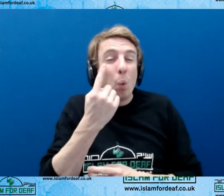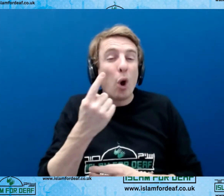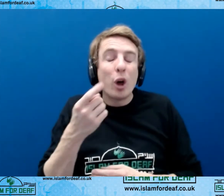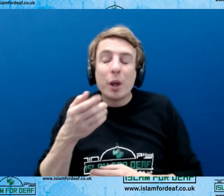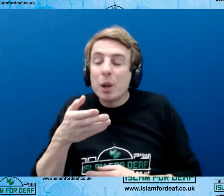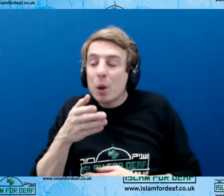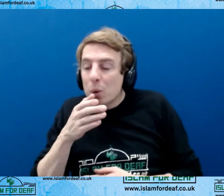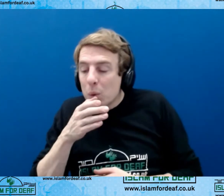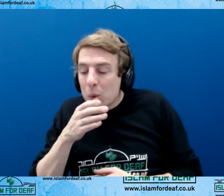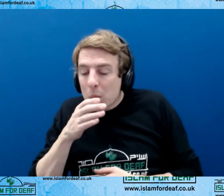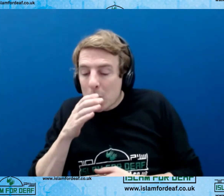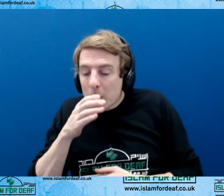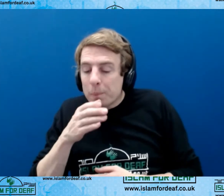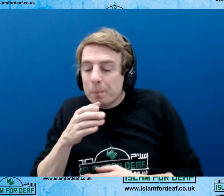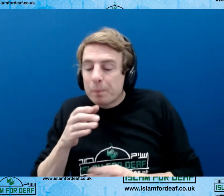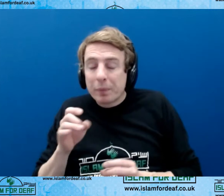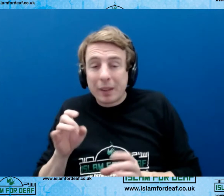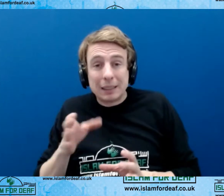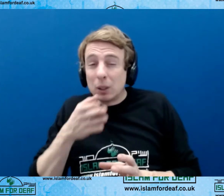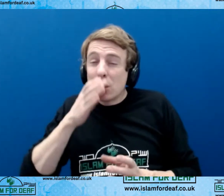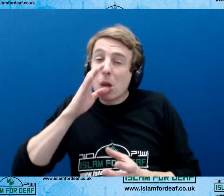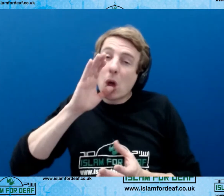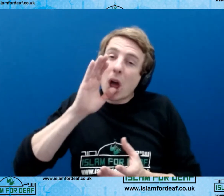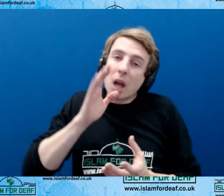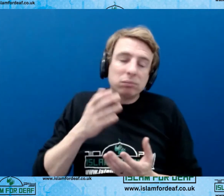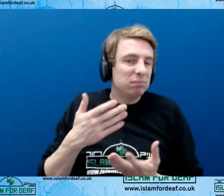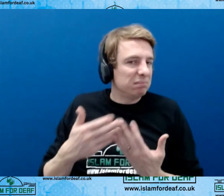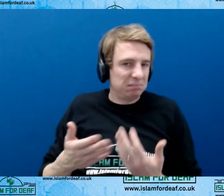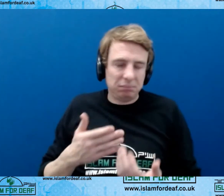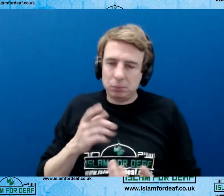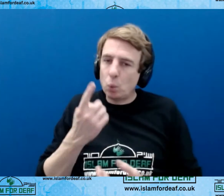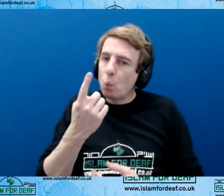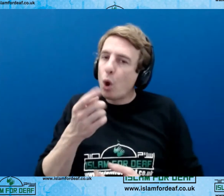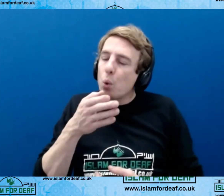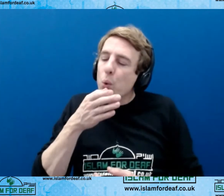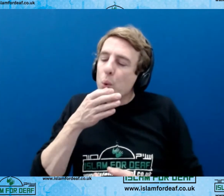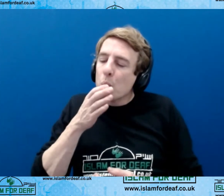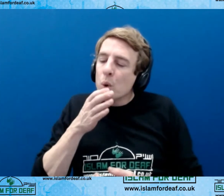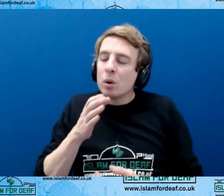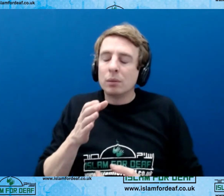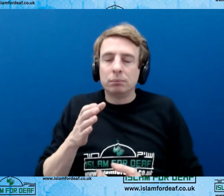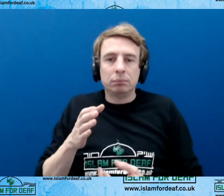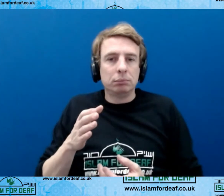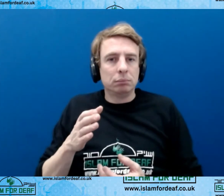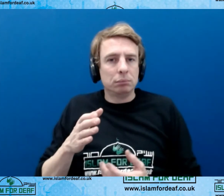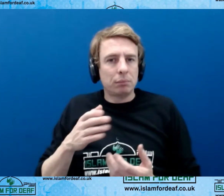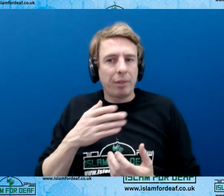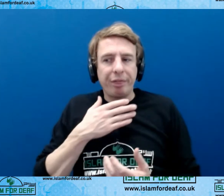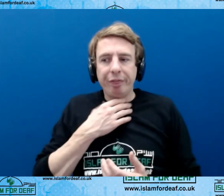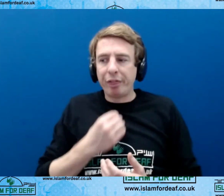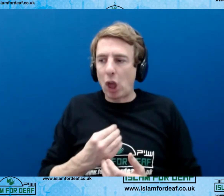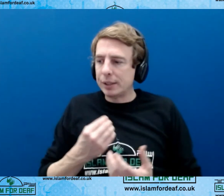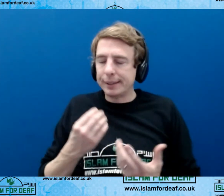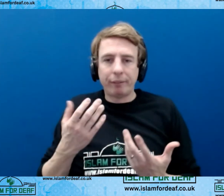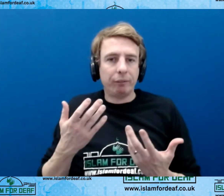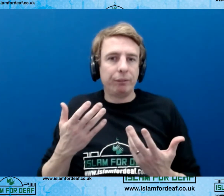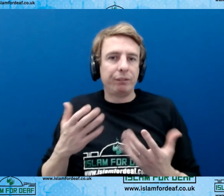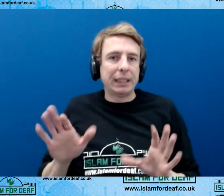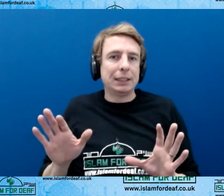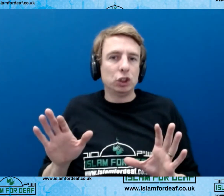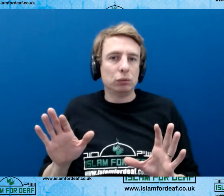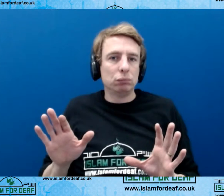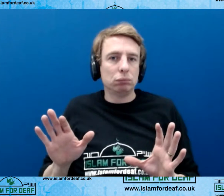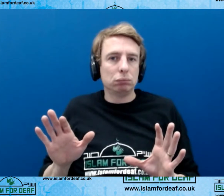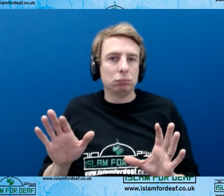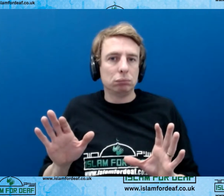become thirsty again. ثم قال تعالى يعني فصل لربك، أي شكرا لله